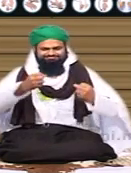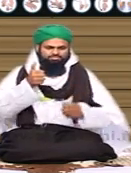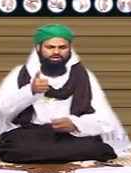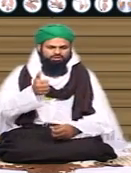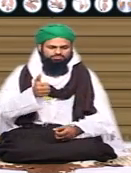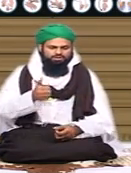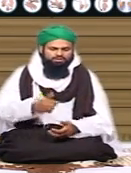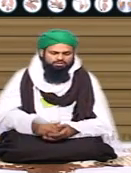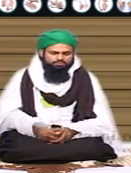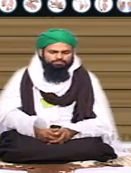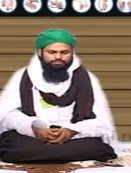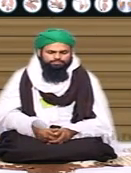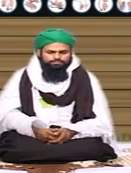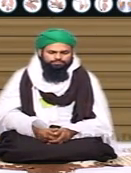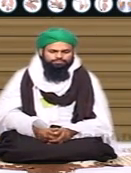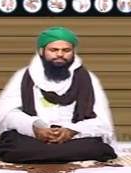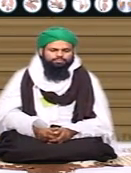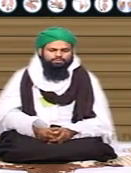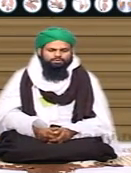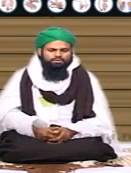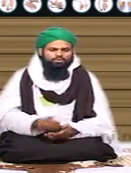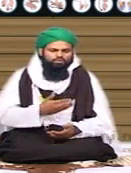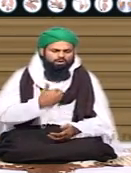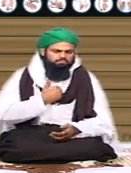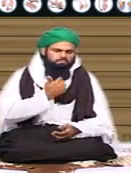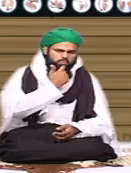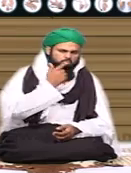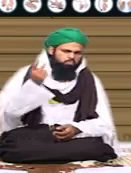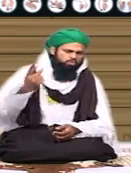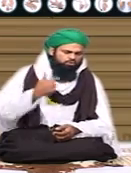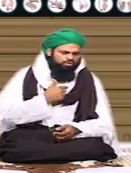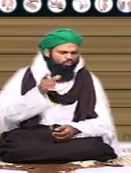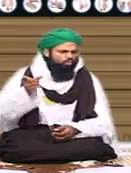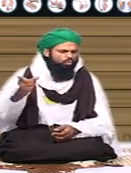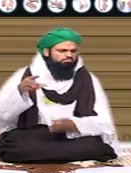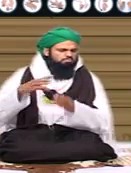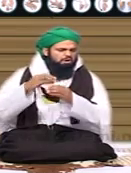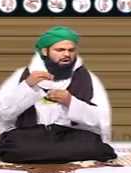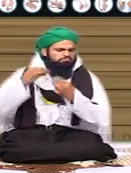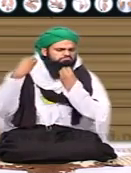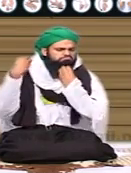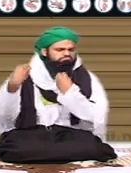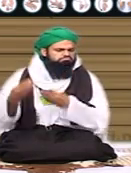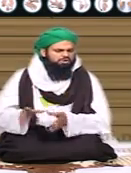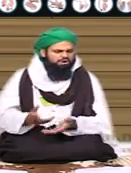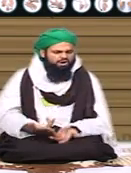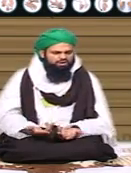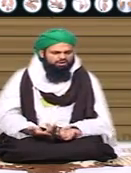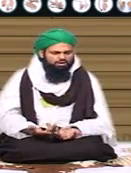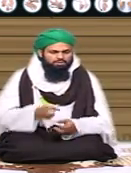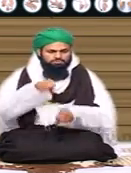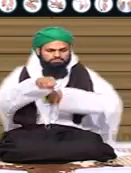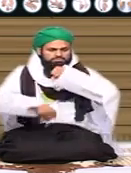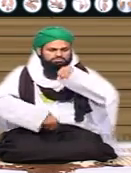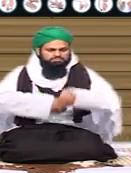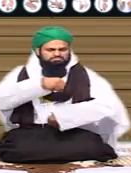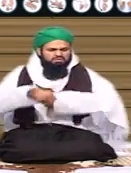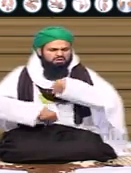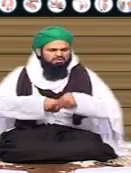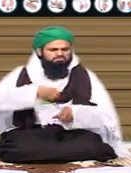کار کو بہت اچھی سمجھتا ہے، سبک رفتار، اور آپ پیچھے سے کہتے ہیں کہ یار یہ صحیح کھٹاڑا ہے، ہو سکتا ہے اس کا دل دکھ جائے. اس کی سائیکل کو آپ